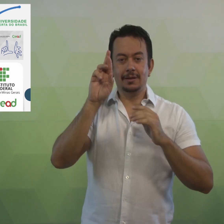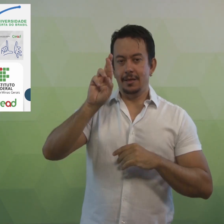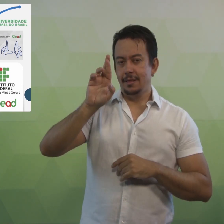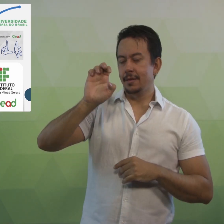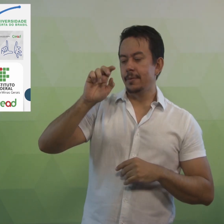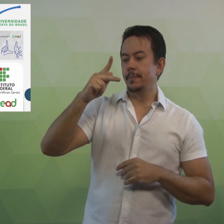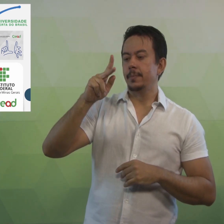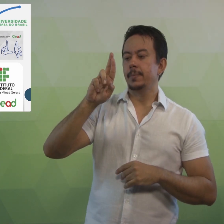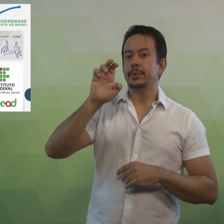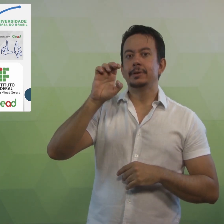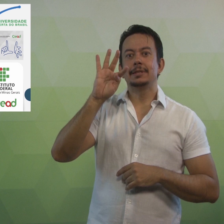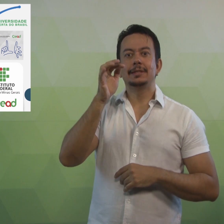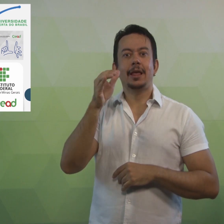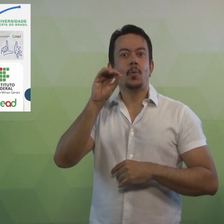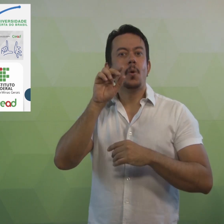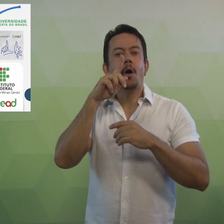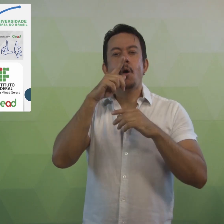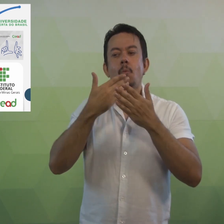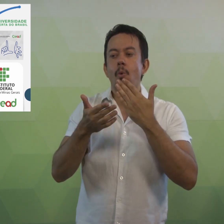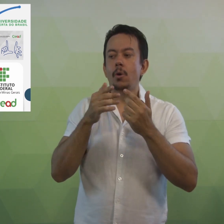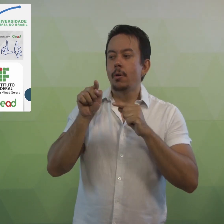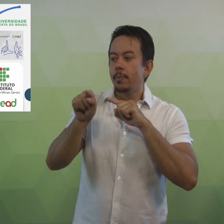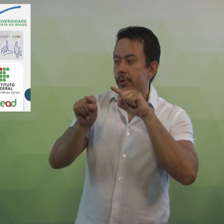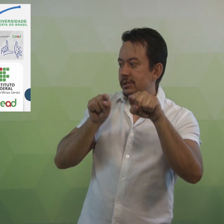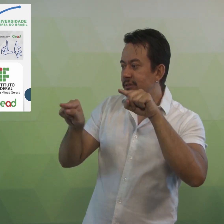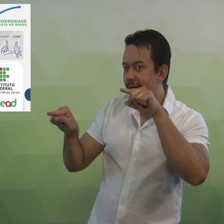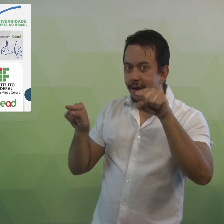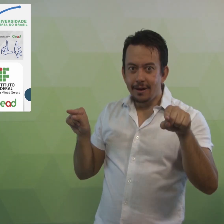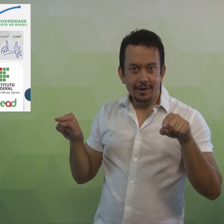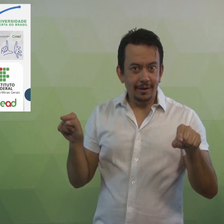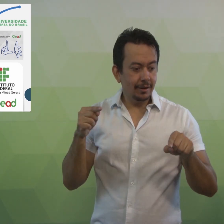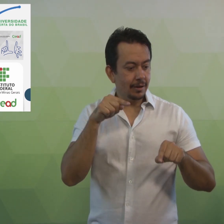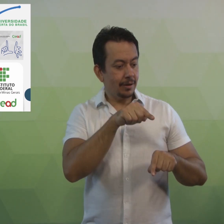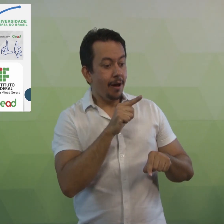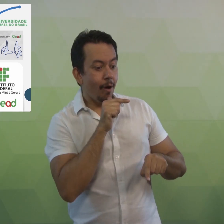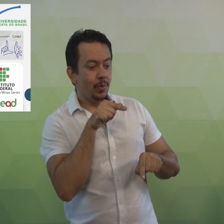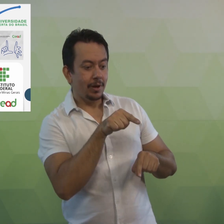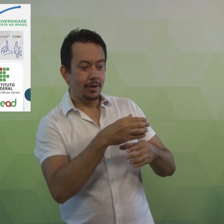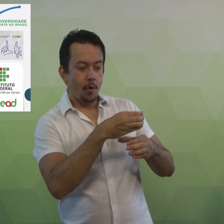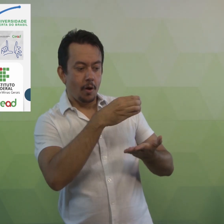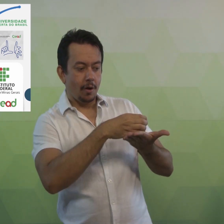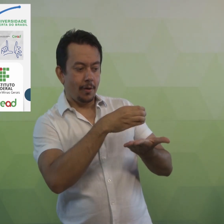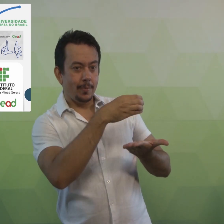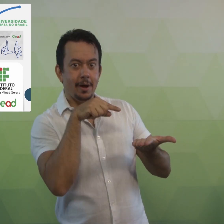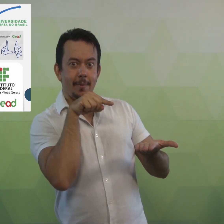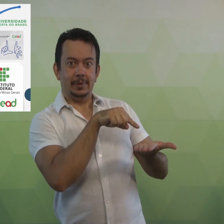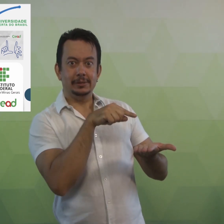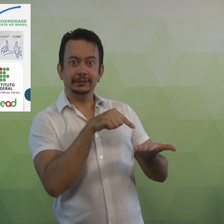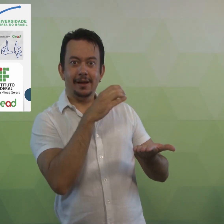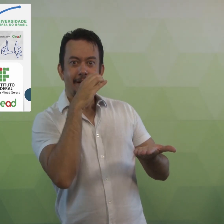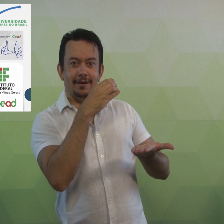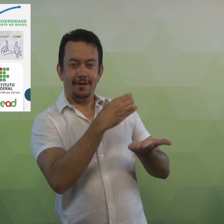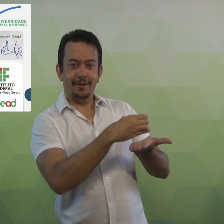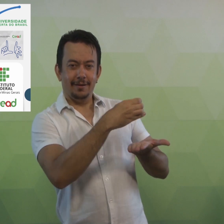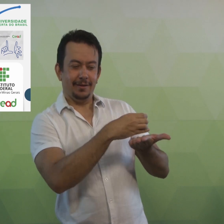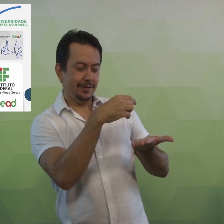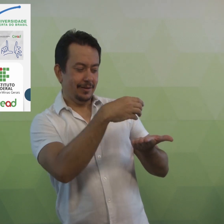têm representações. Então, são um conjunto de fatores: apontar, mostrar,